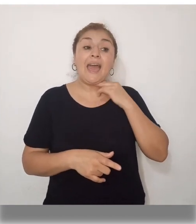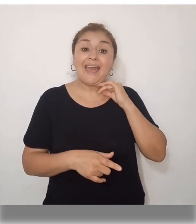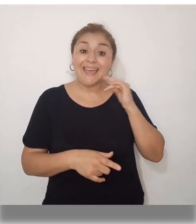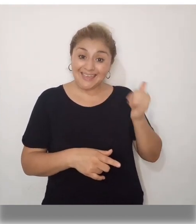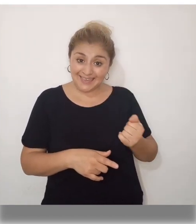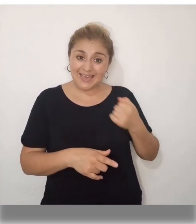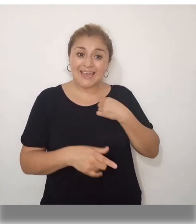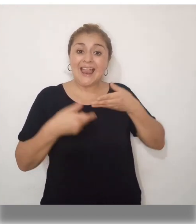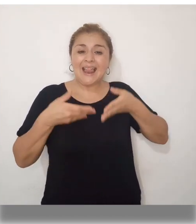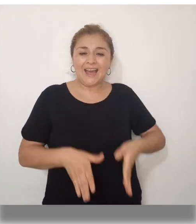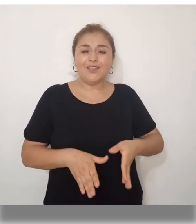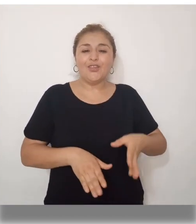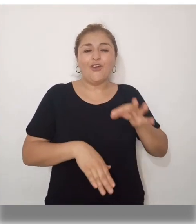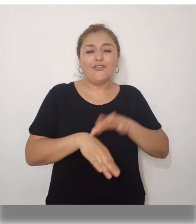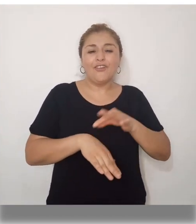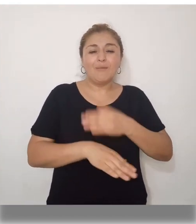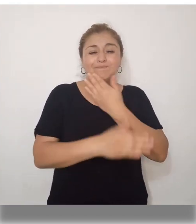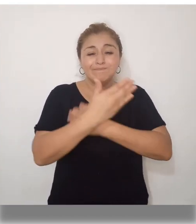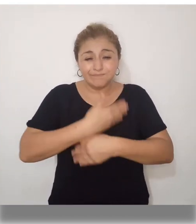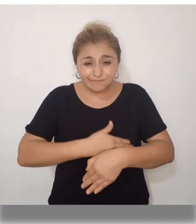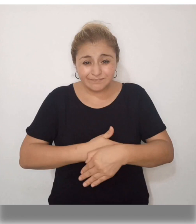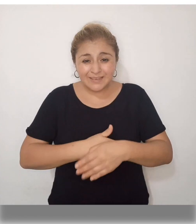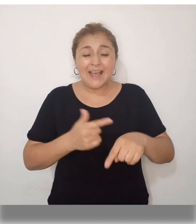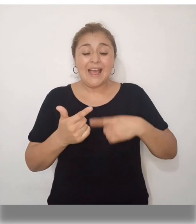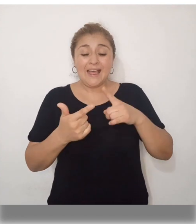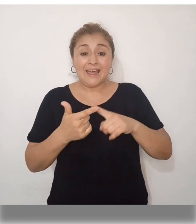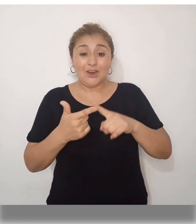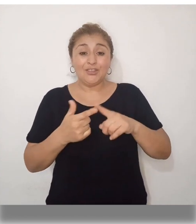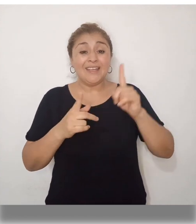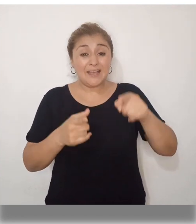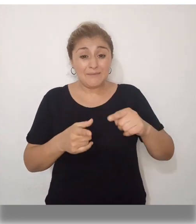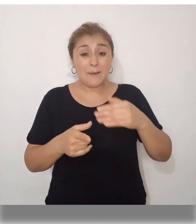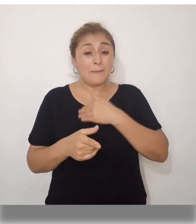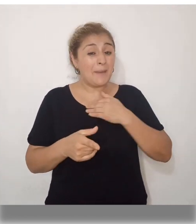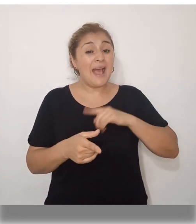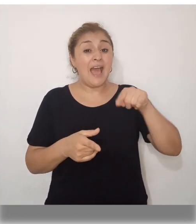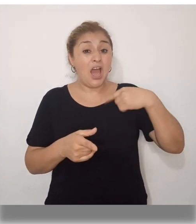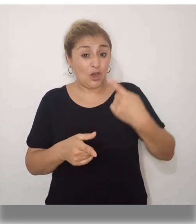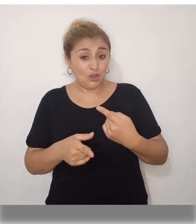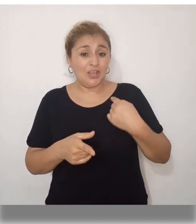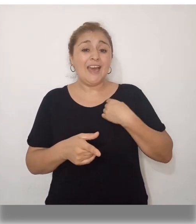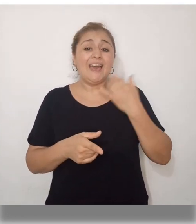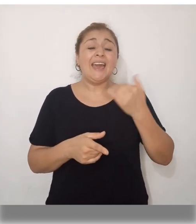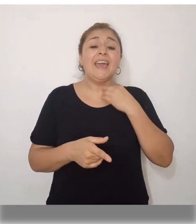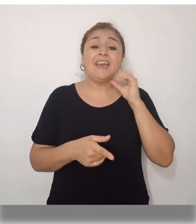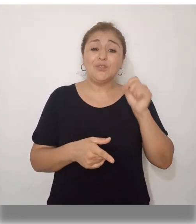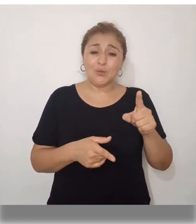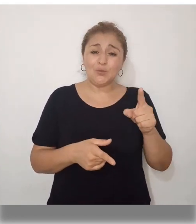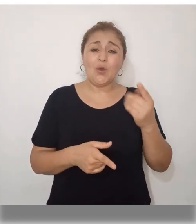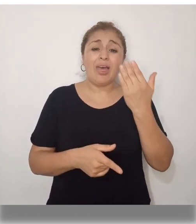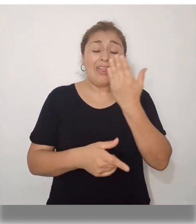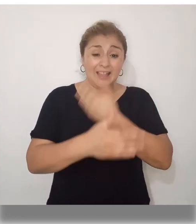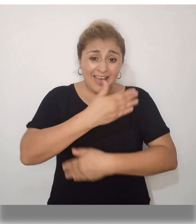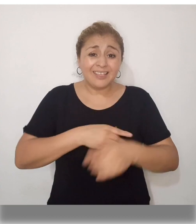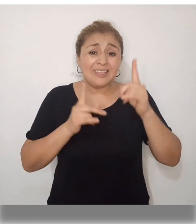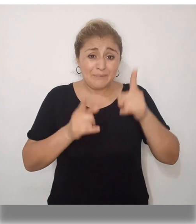la otra mamá había tenido una beba con síndrome Down ambas mamás nos contaron